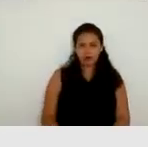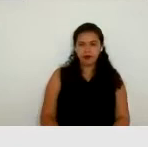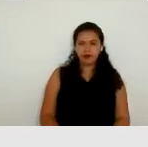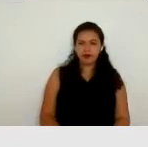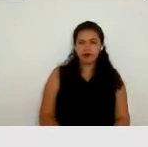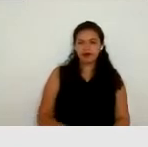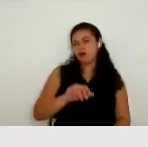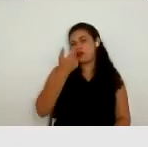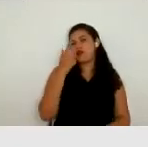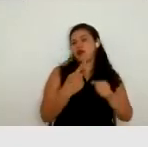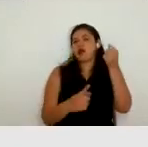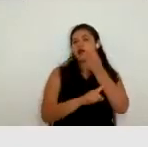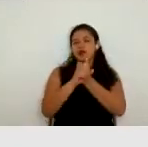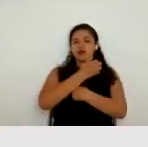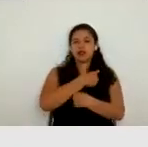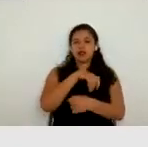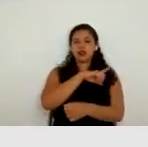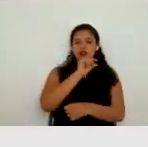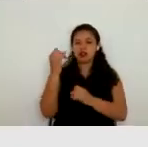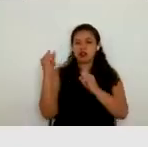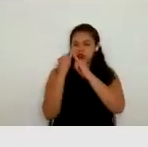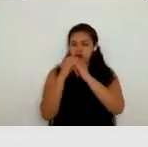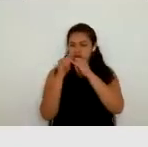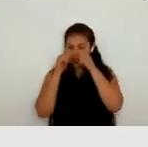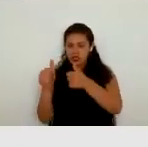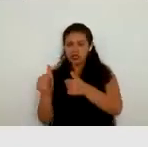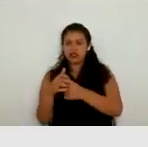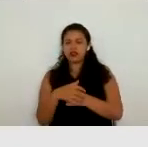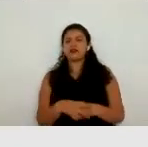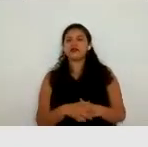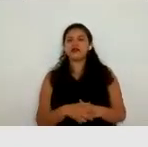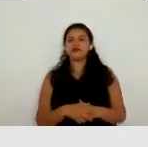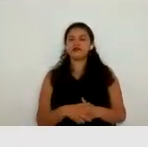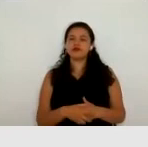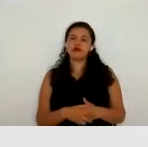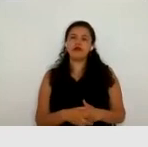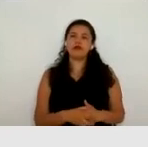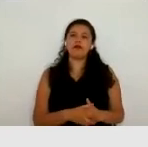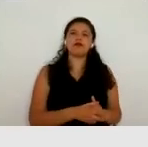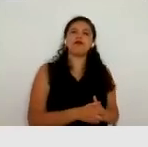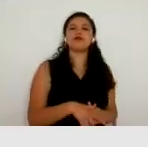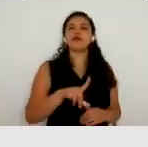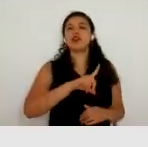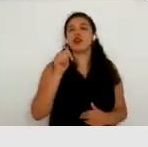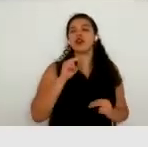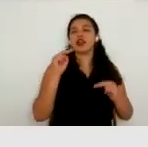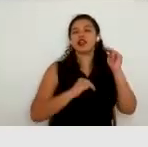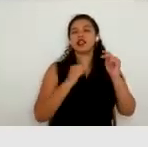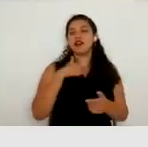de salud que se atienden en otra institución también y ya luego la clasificación económica